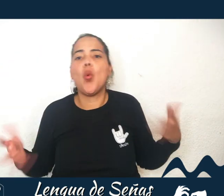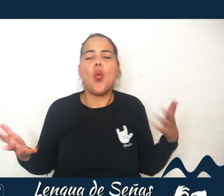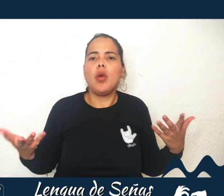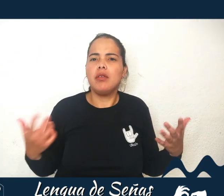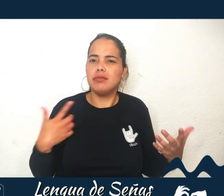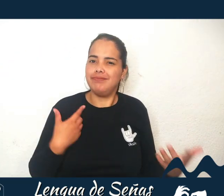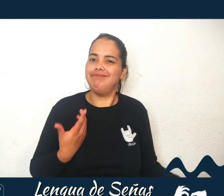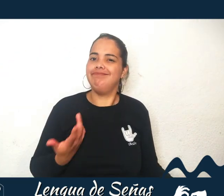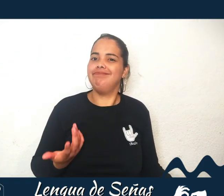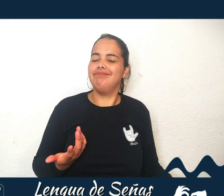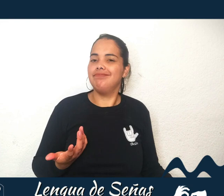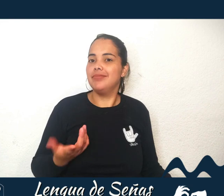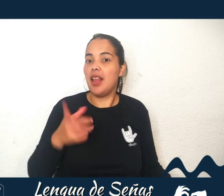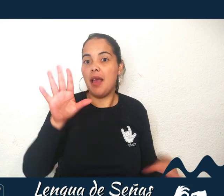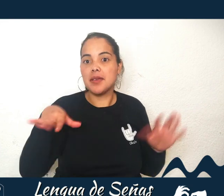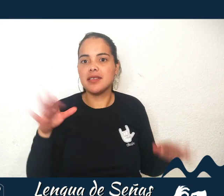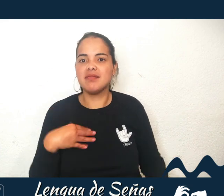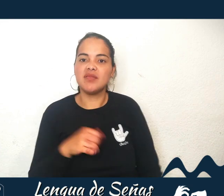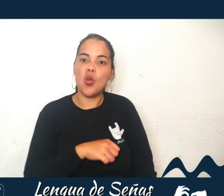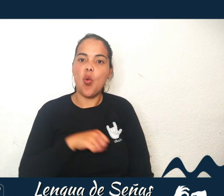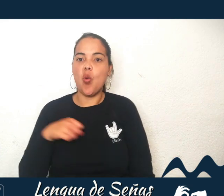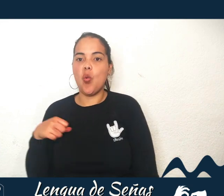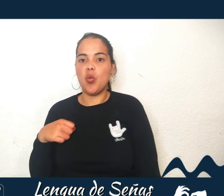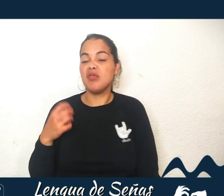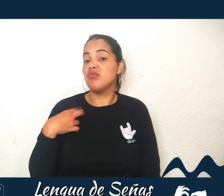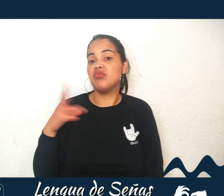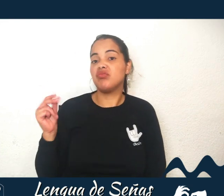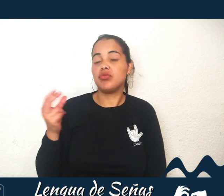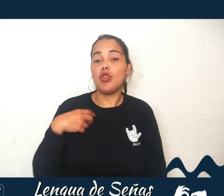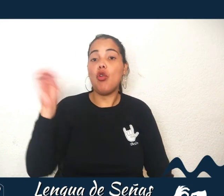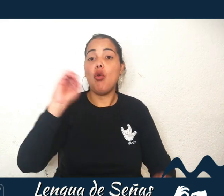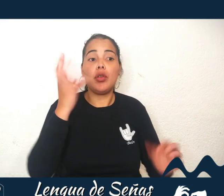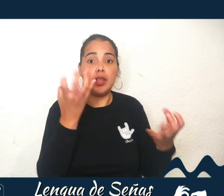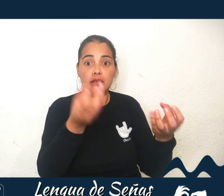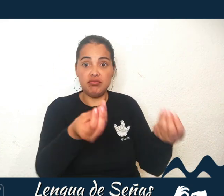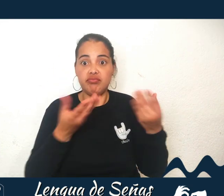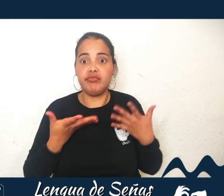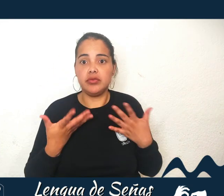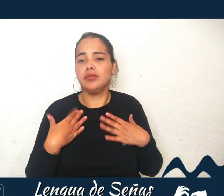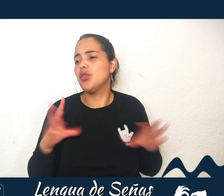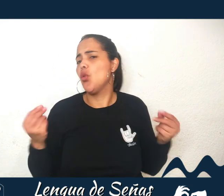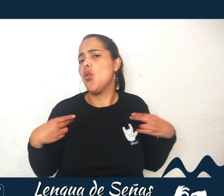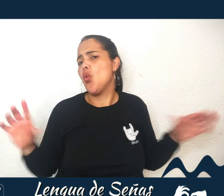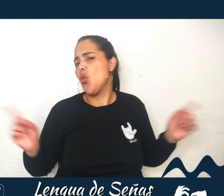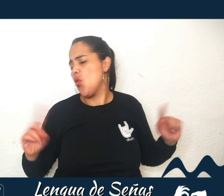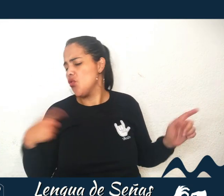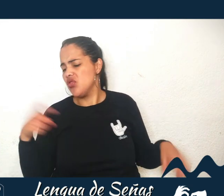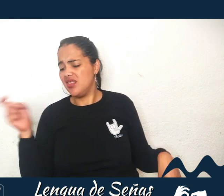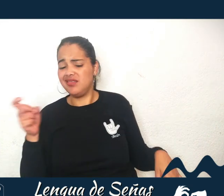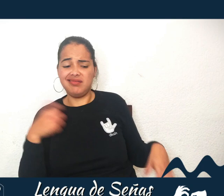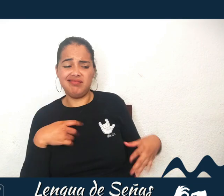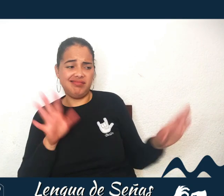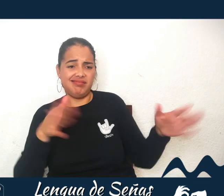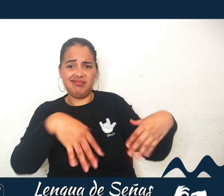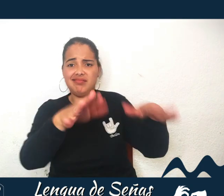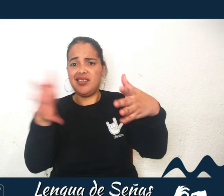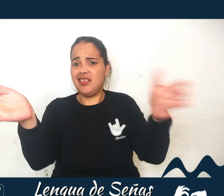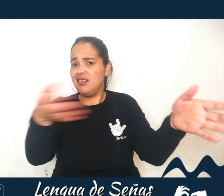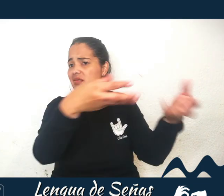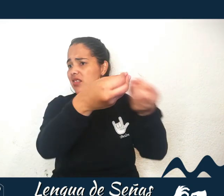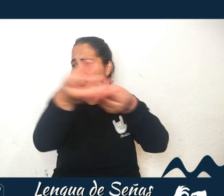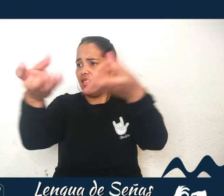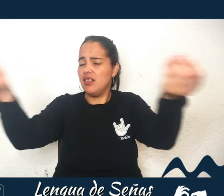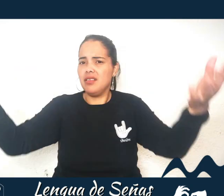veces algunos de nosotros por soberbia no queremos recibir algo sin darnos cuenta de que es un servicio